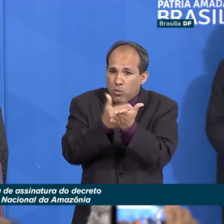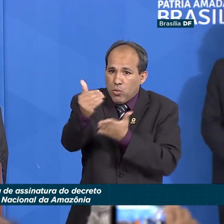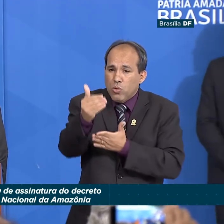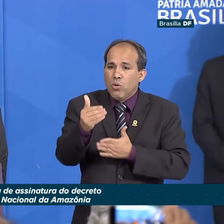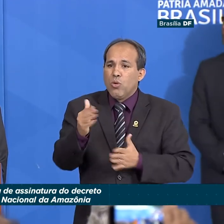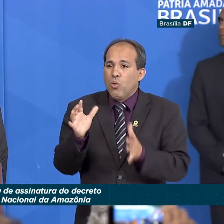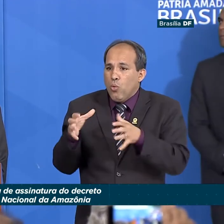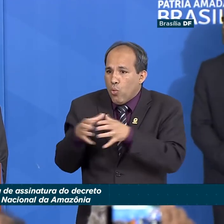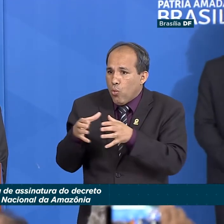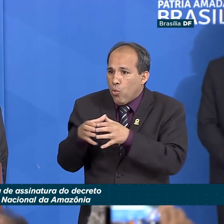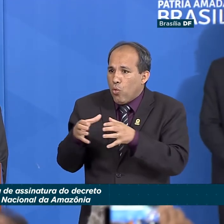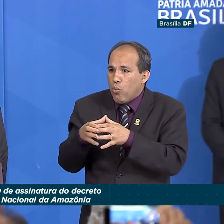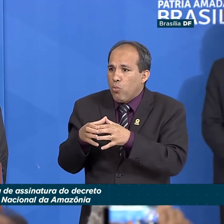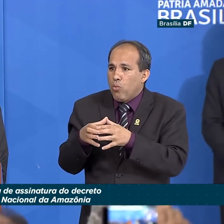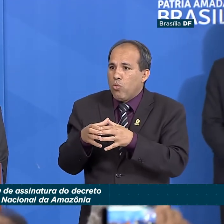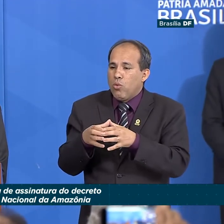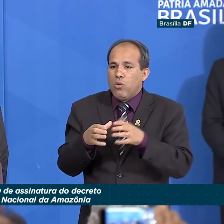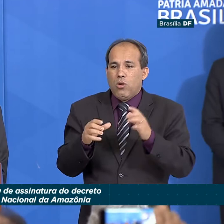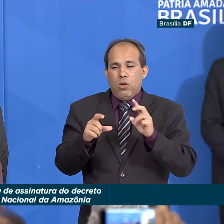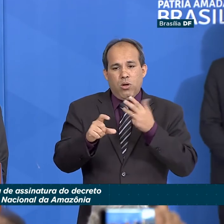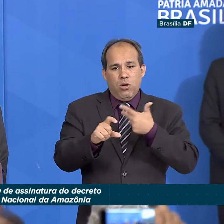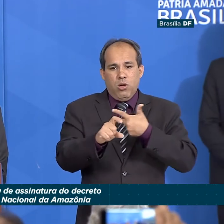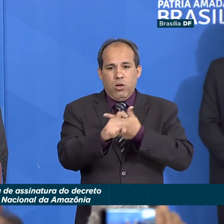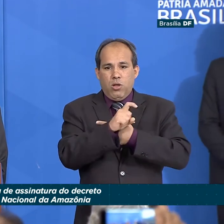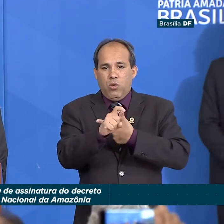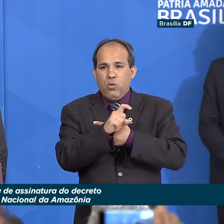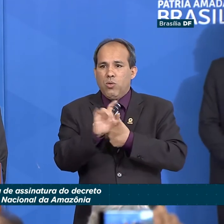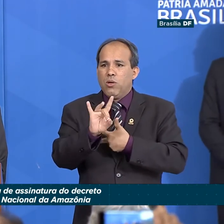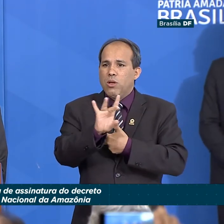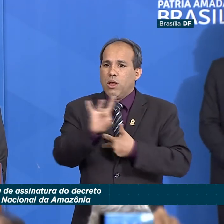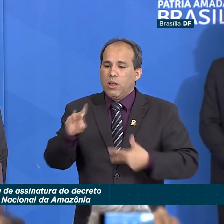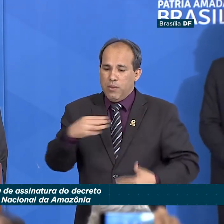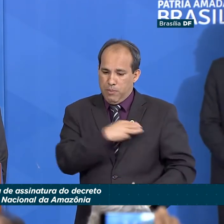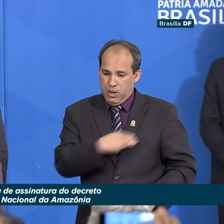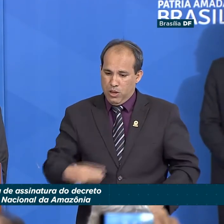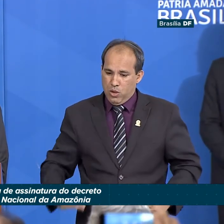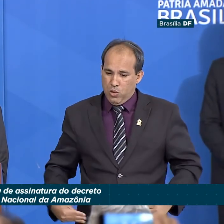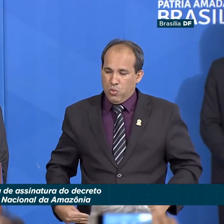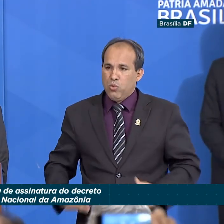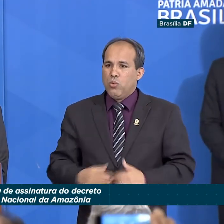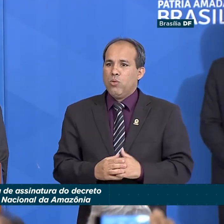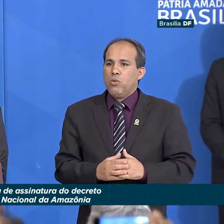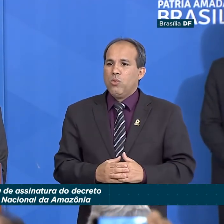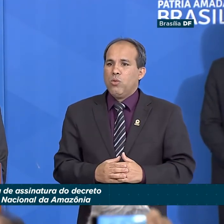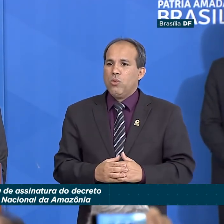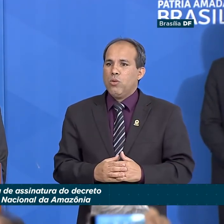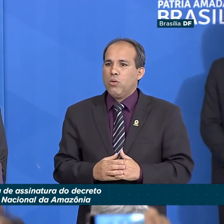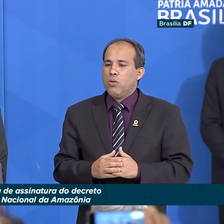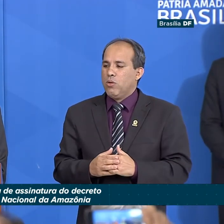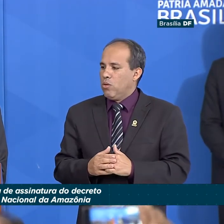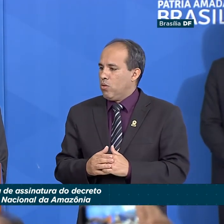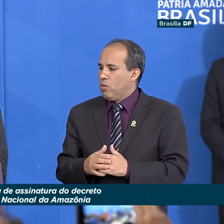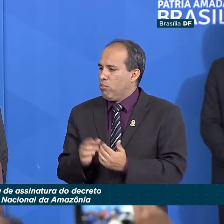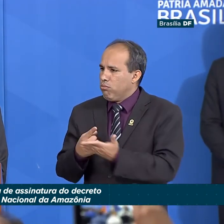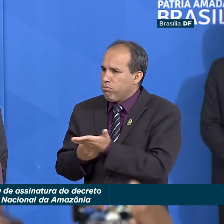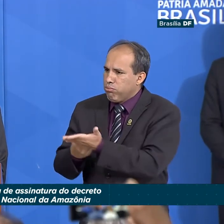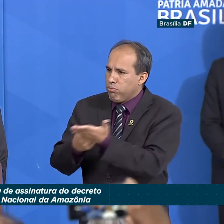meus companheiros do Executivo, ministros de Estado, concitando-os à